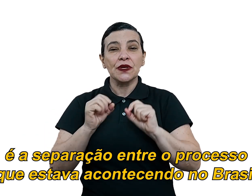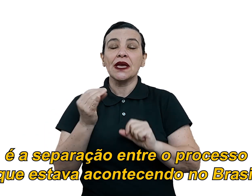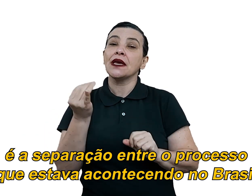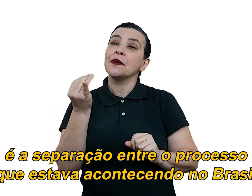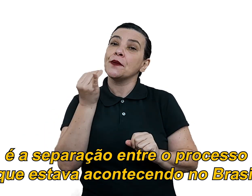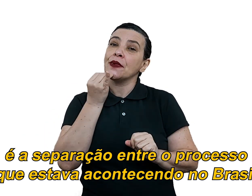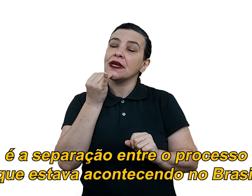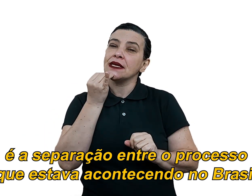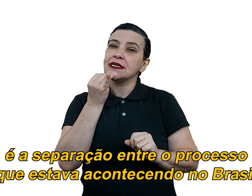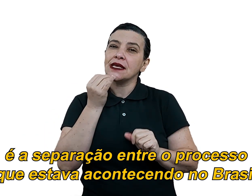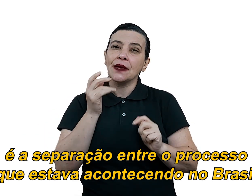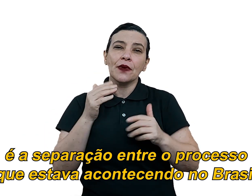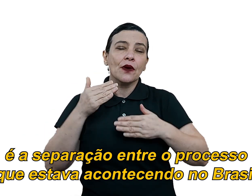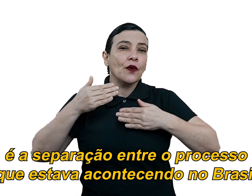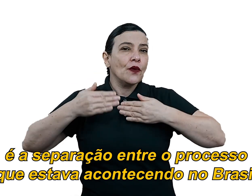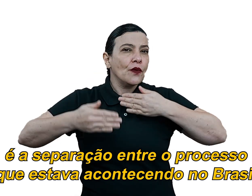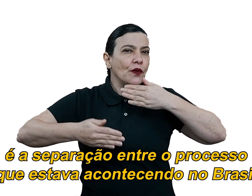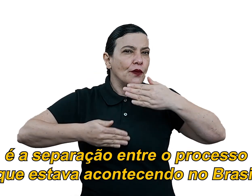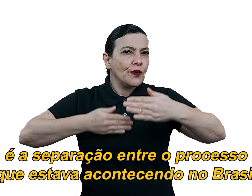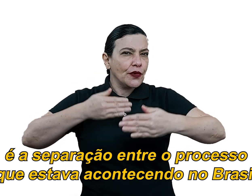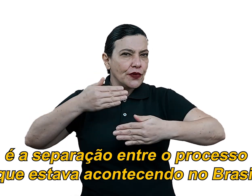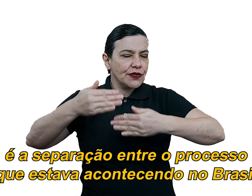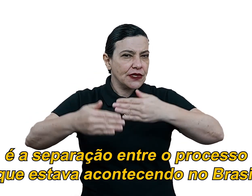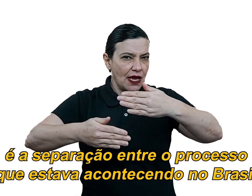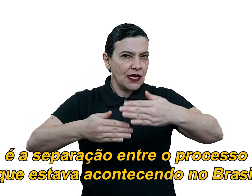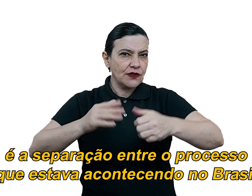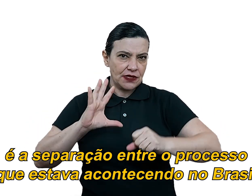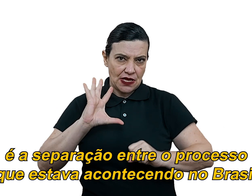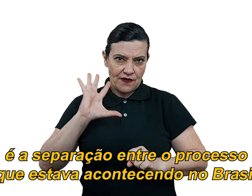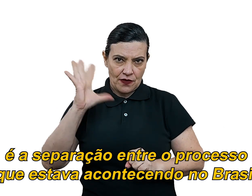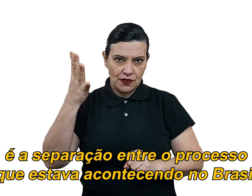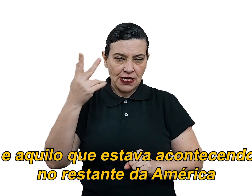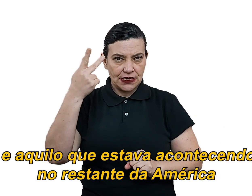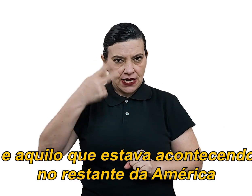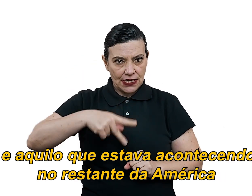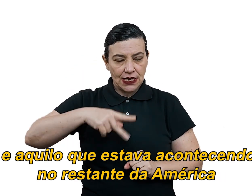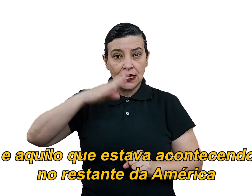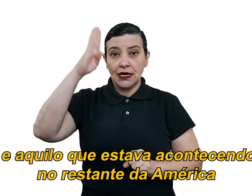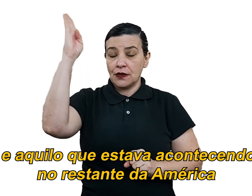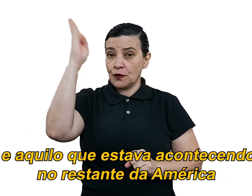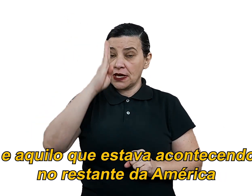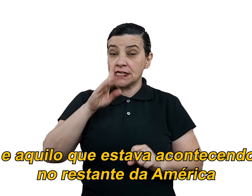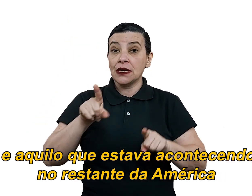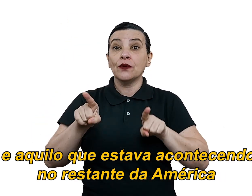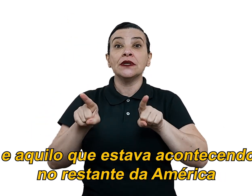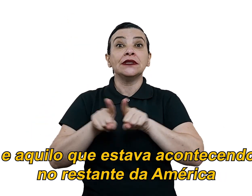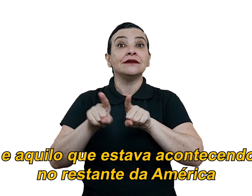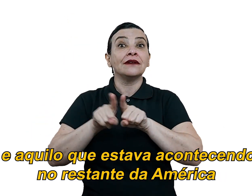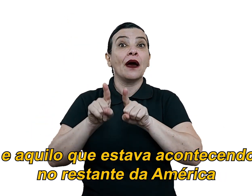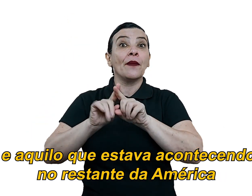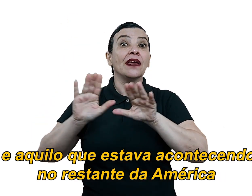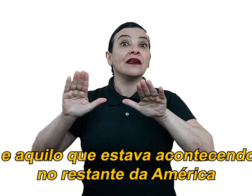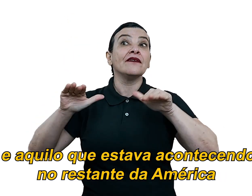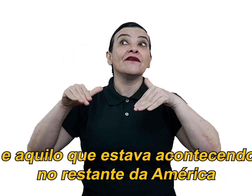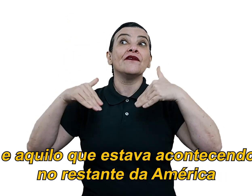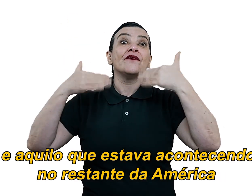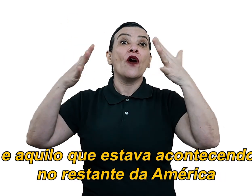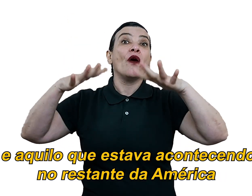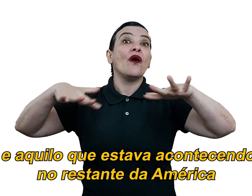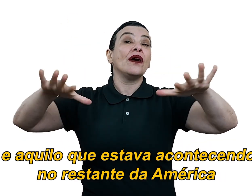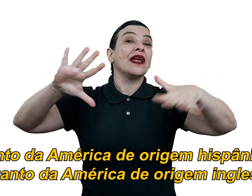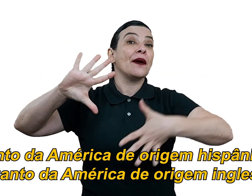separação entre o processo que estava acontecendo no Brasil e aquilo que estava acontecendo no restante